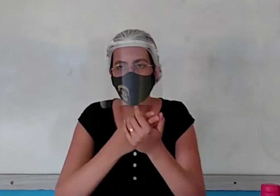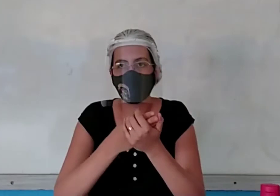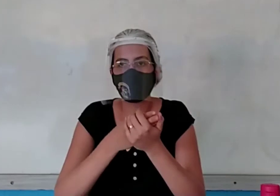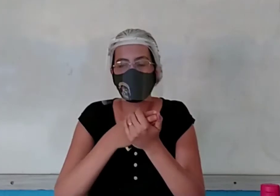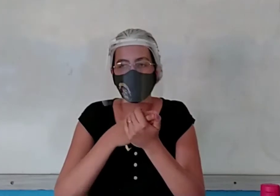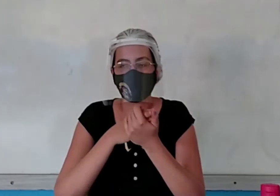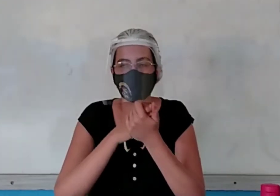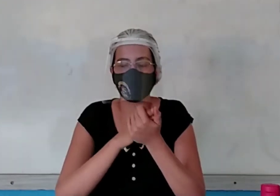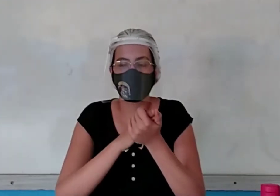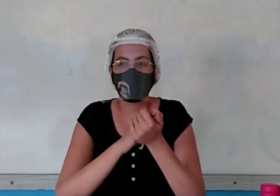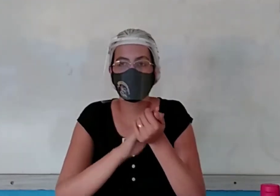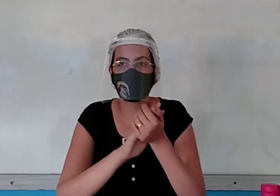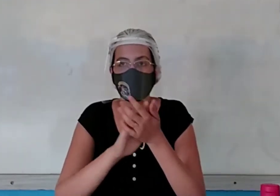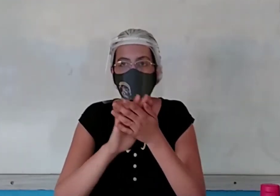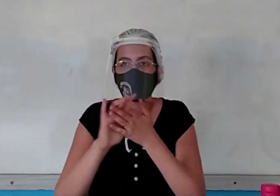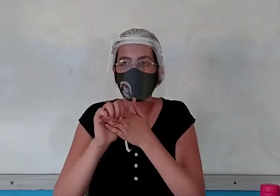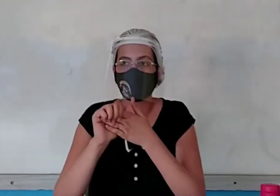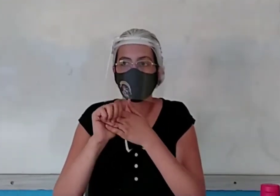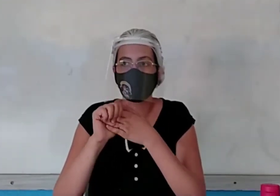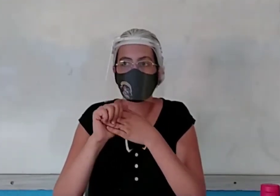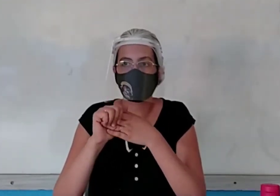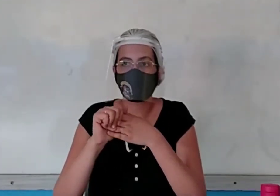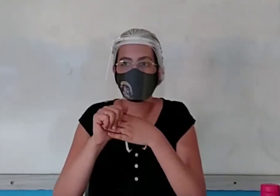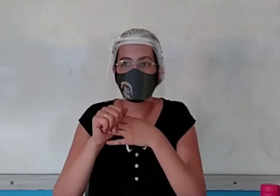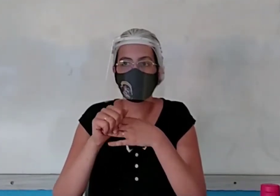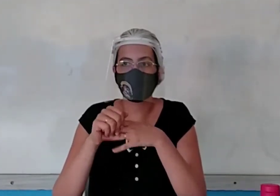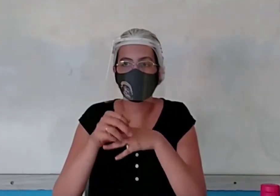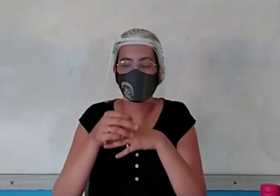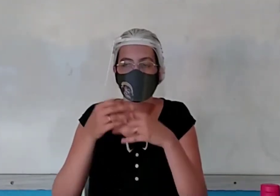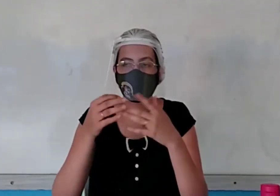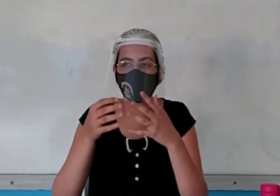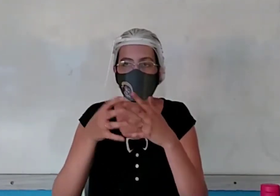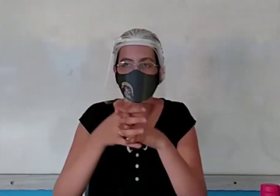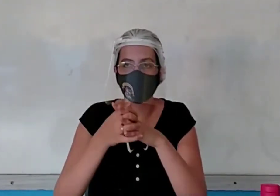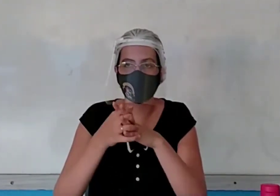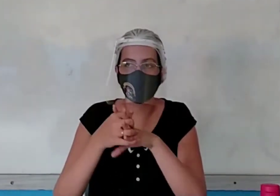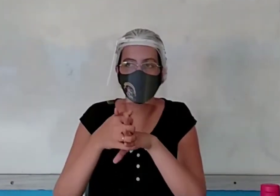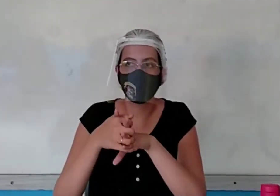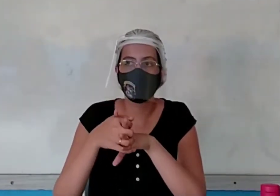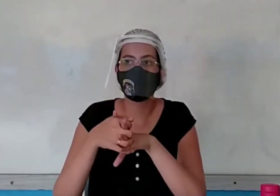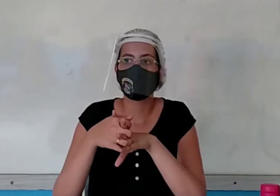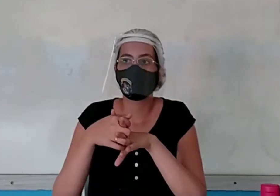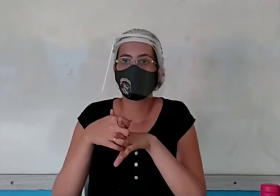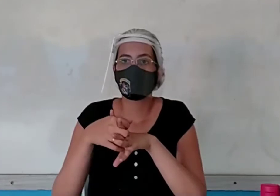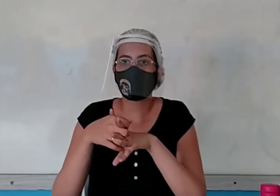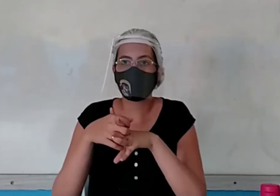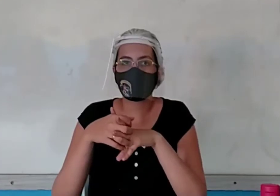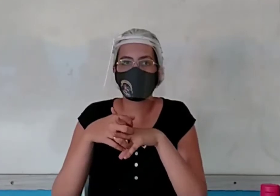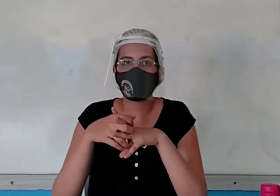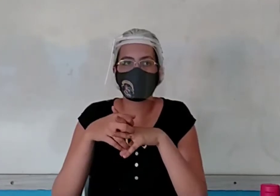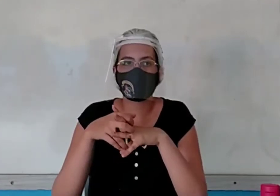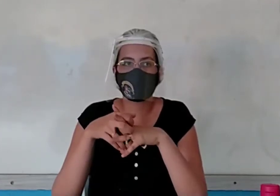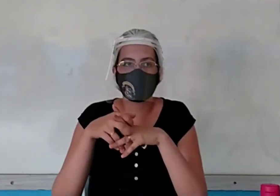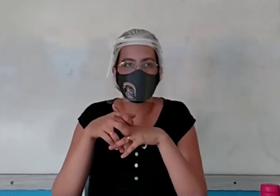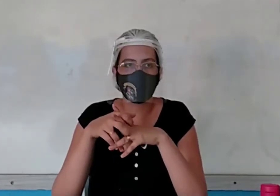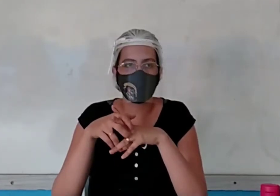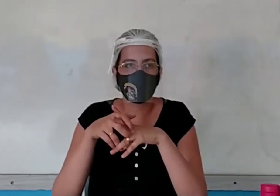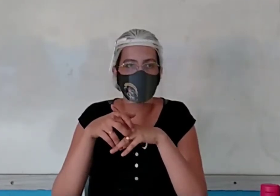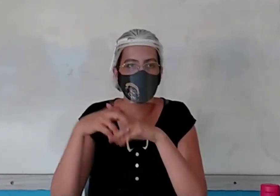O pedestre, né? Se você presenciar um acidente de trânsito, sabe aquelas coisas que as